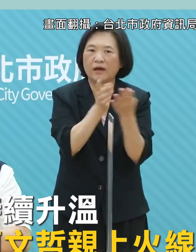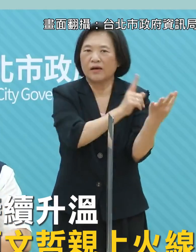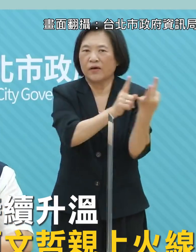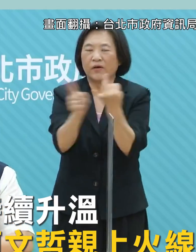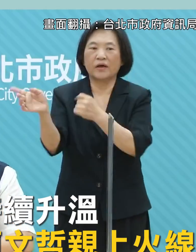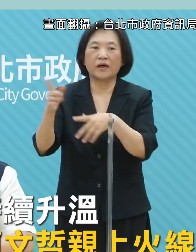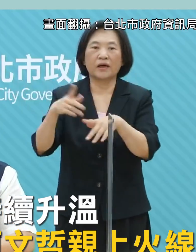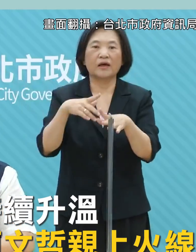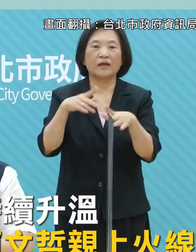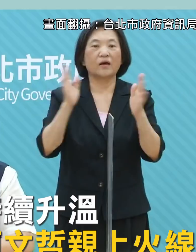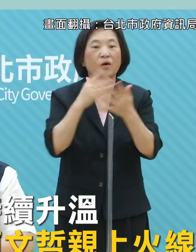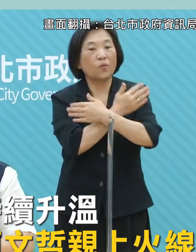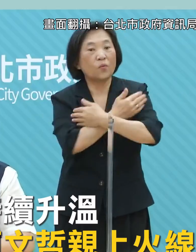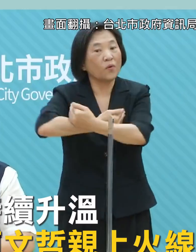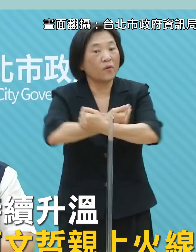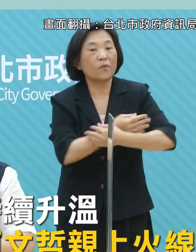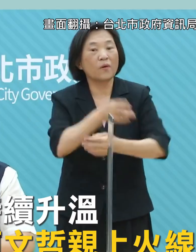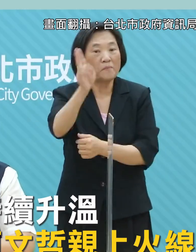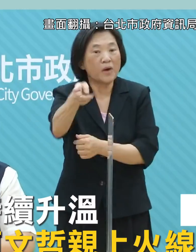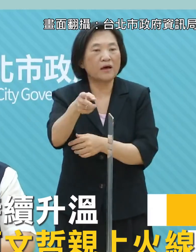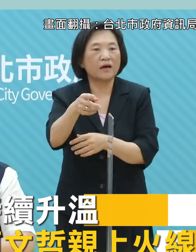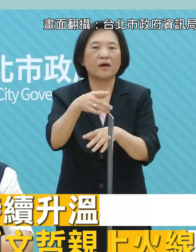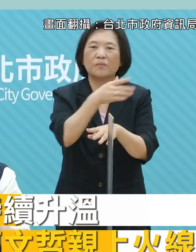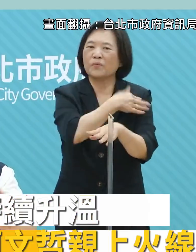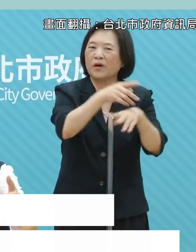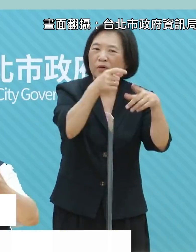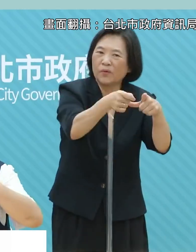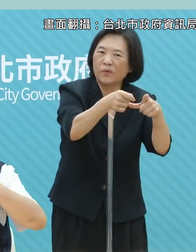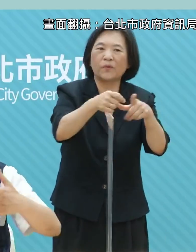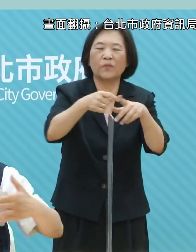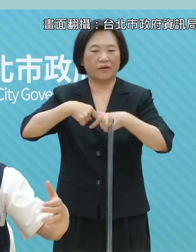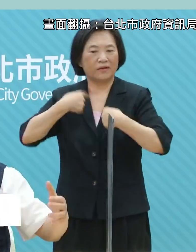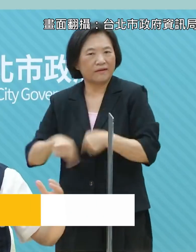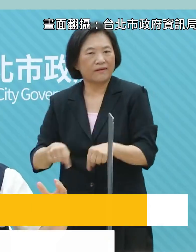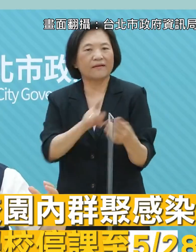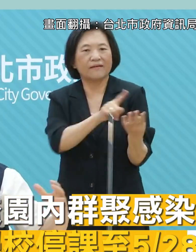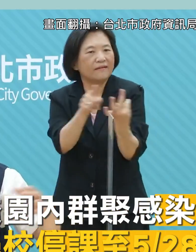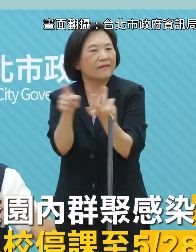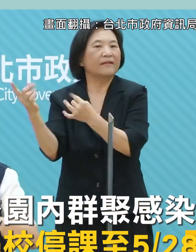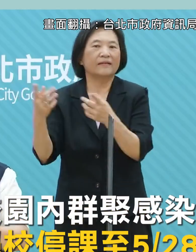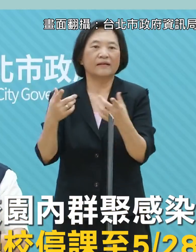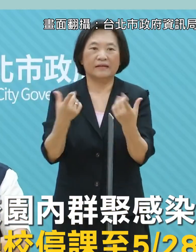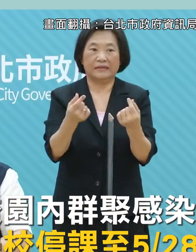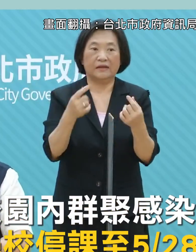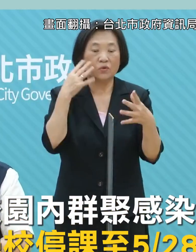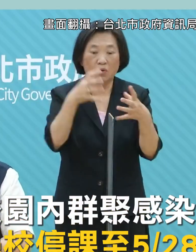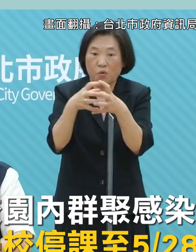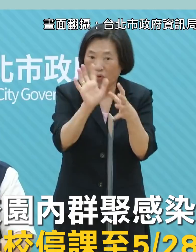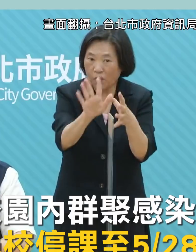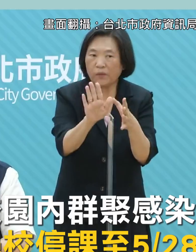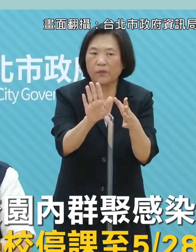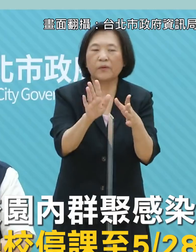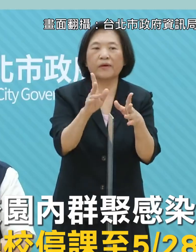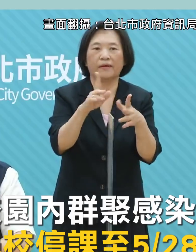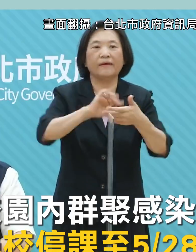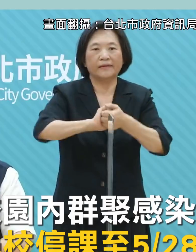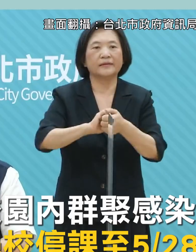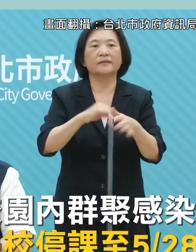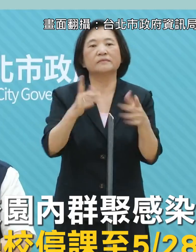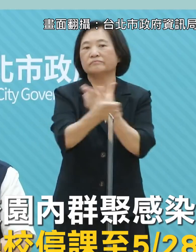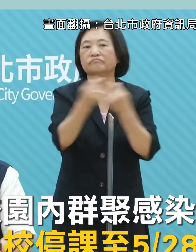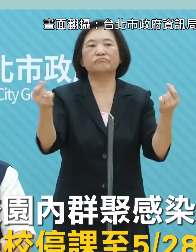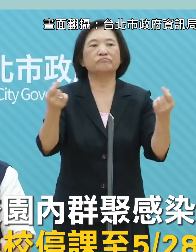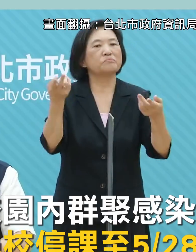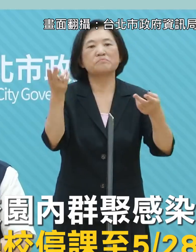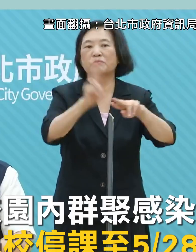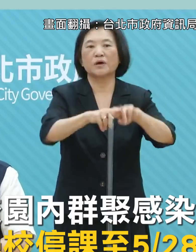中小学、幼稚园、安亲班、补习班，还有托婴，你知道哈，不管是公托、私